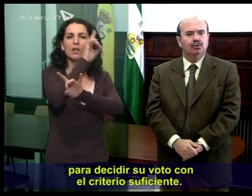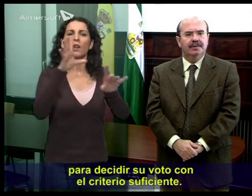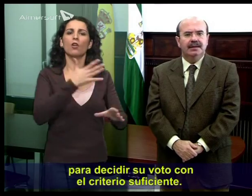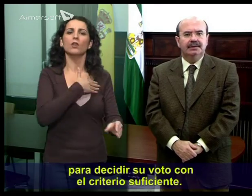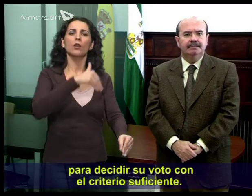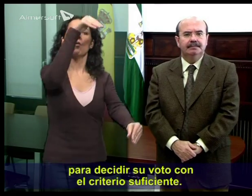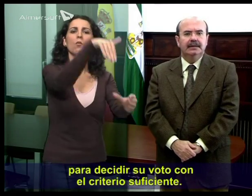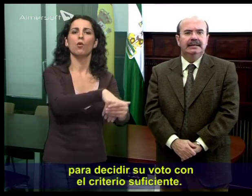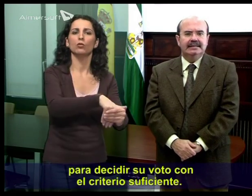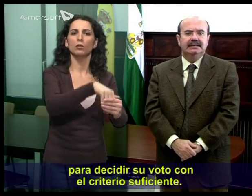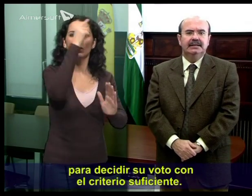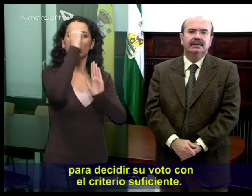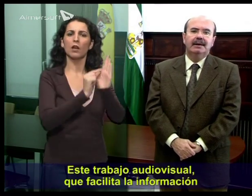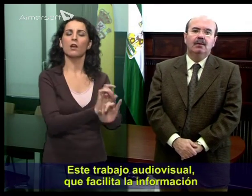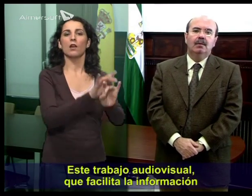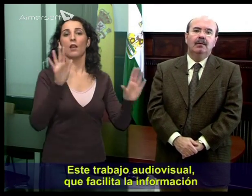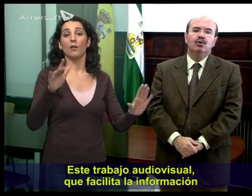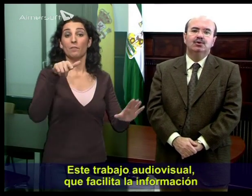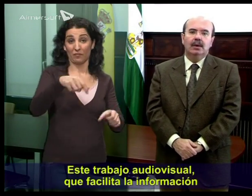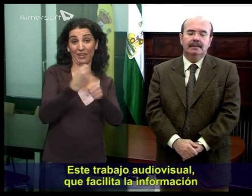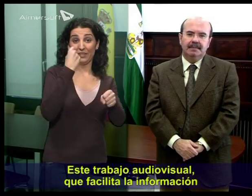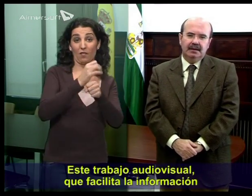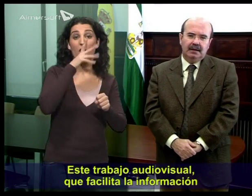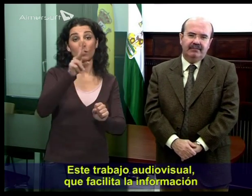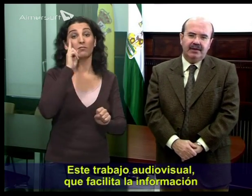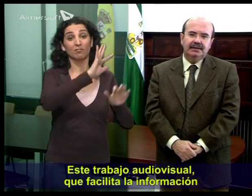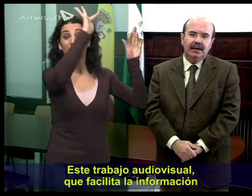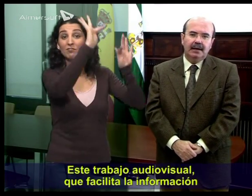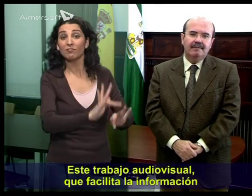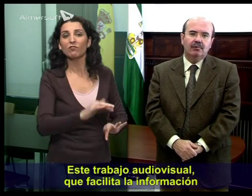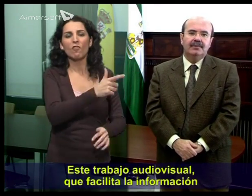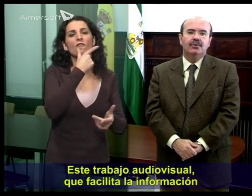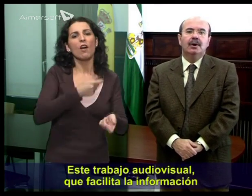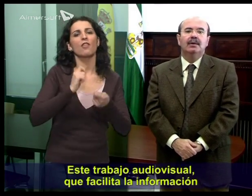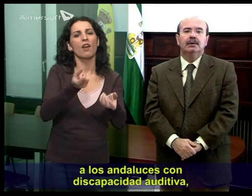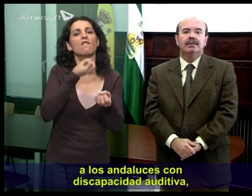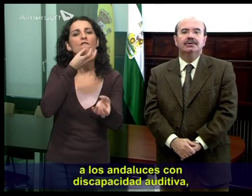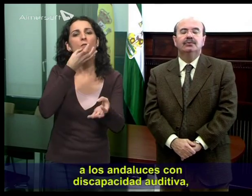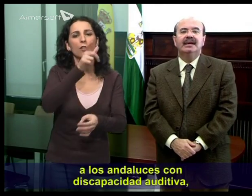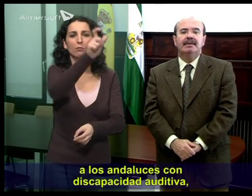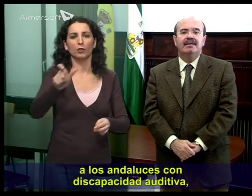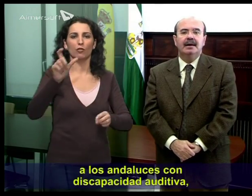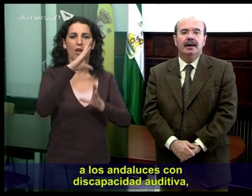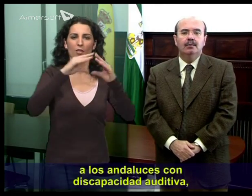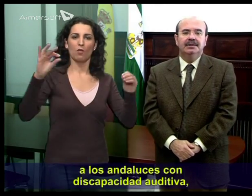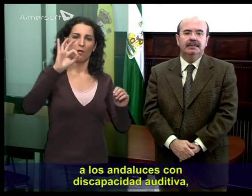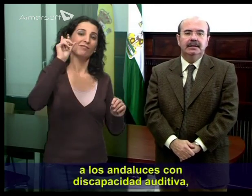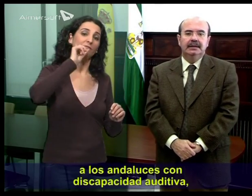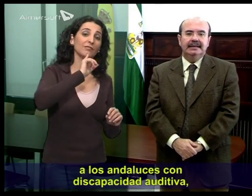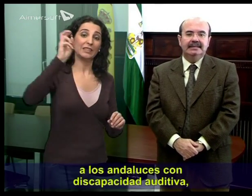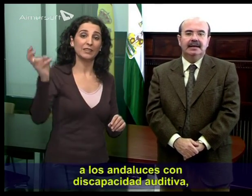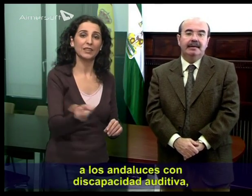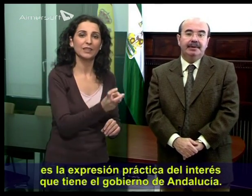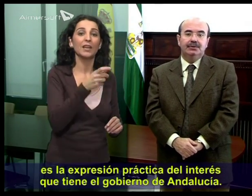el criterio suficiente. Este trabajo audiovisual, que facilita la información a los andaluces con discapacidad